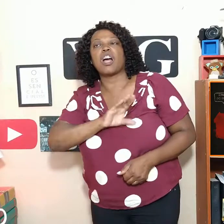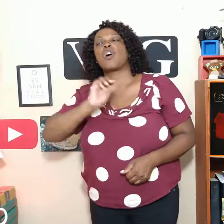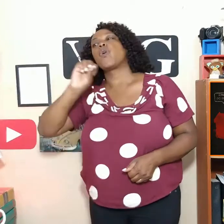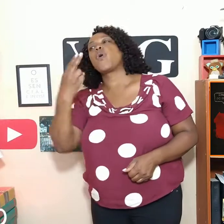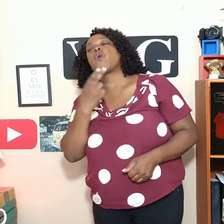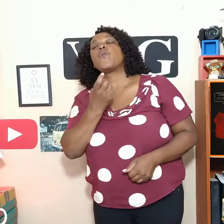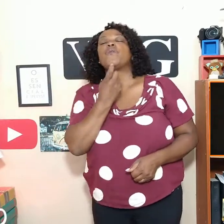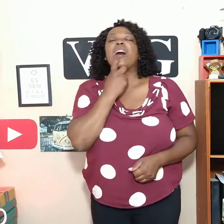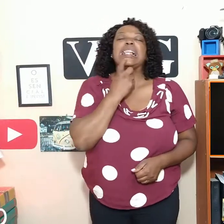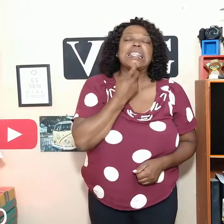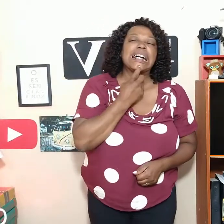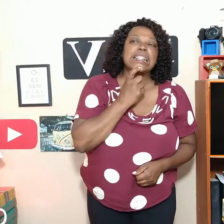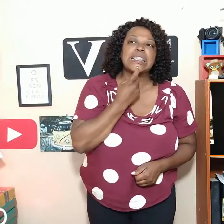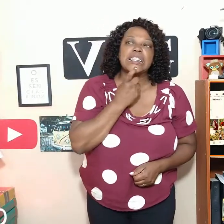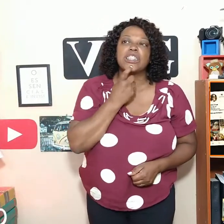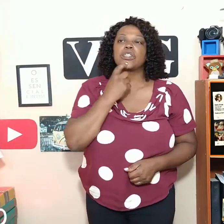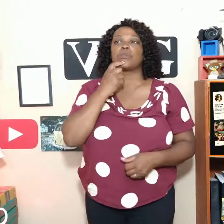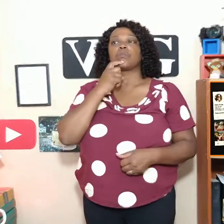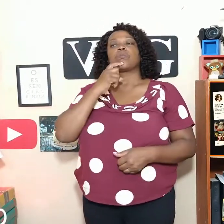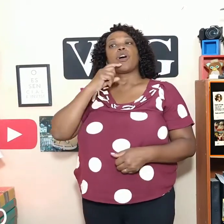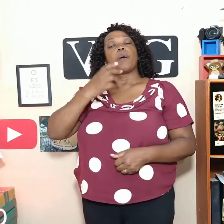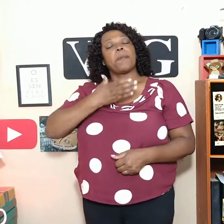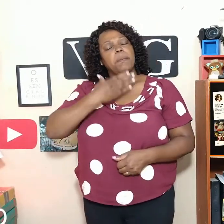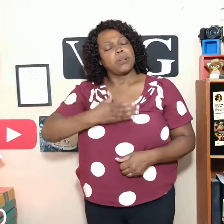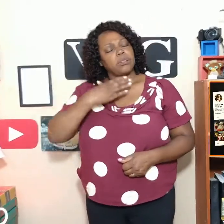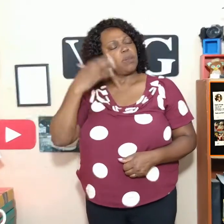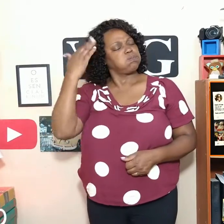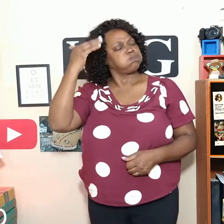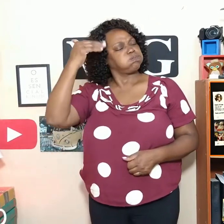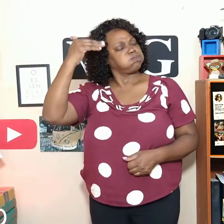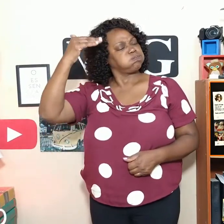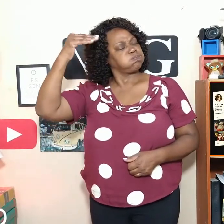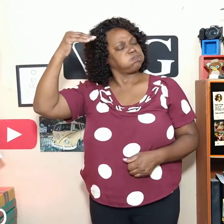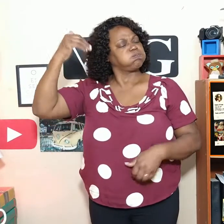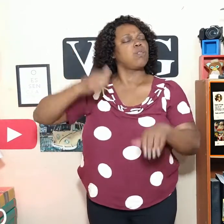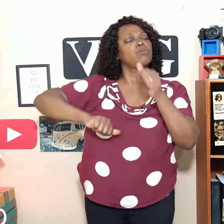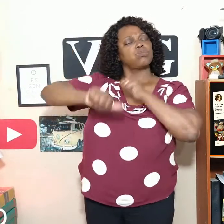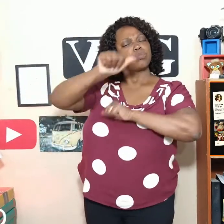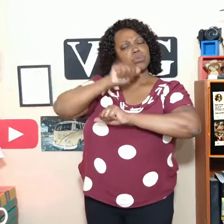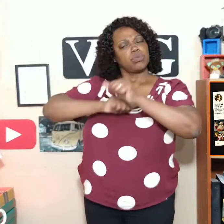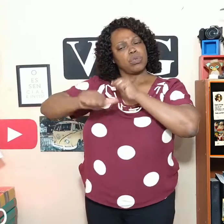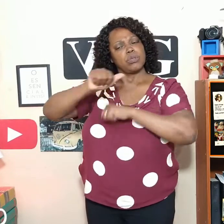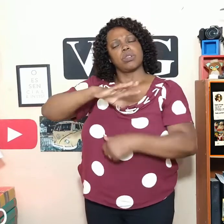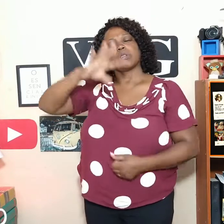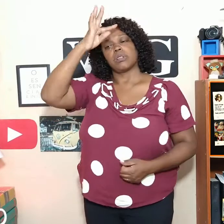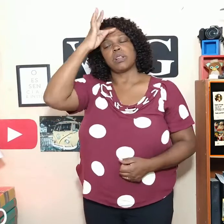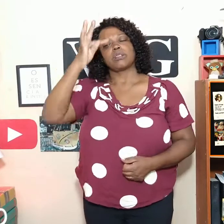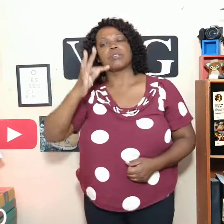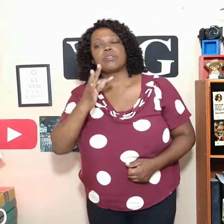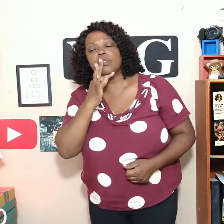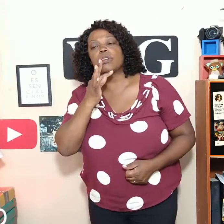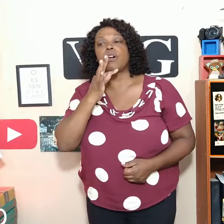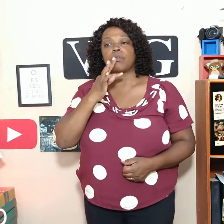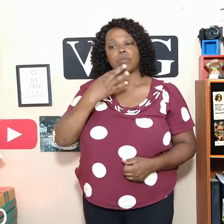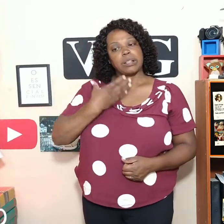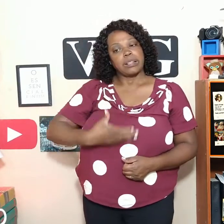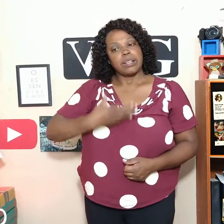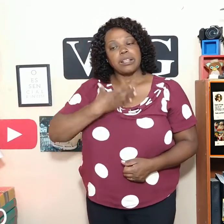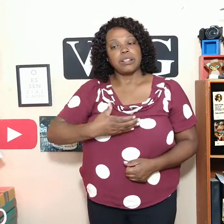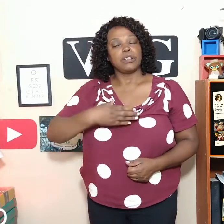da Finlândia. A popularidade do personagem vai crescer e ele se tornará cada vez mais comum, tornando-se uma tradição natalina nos Estados Unidos e